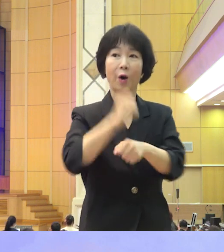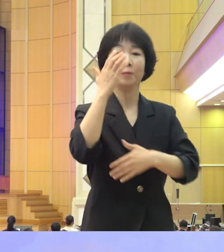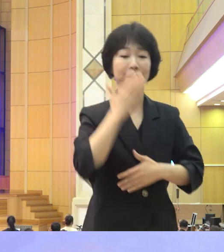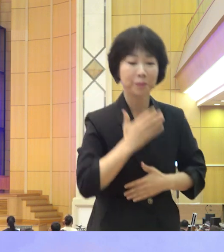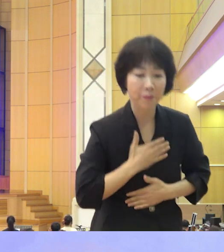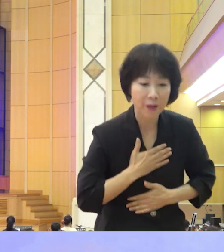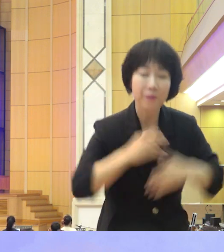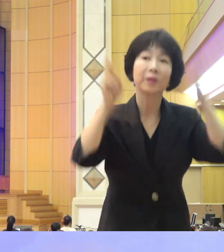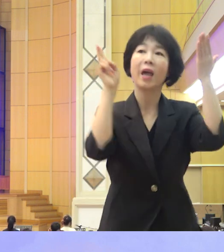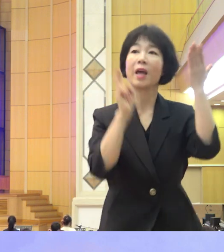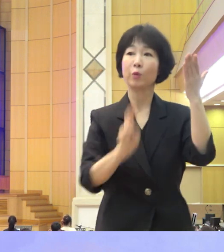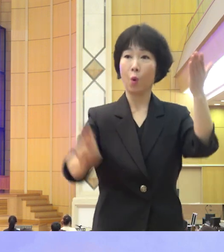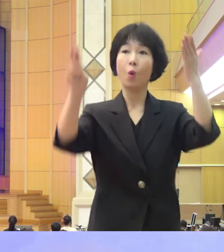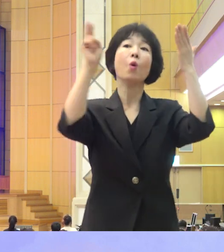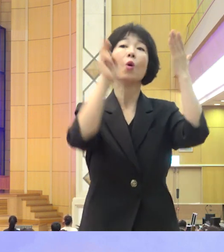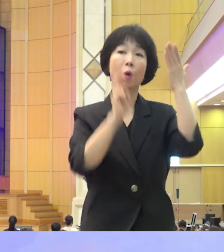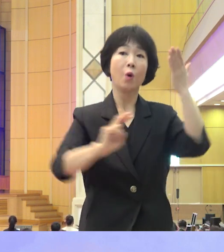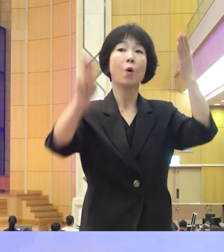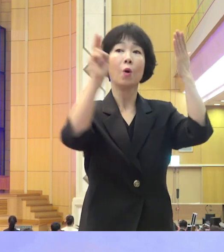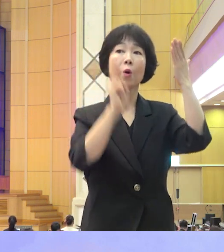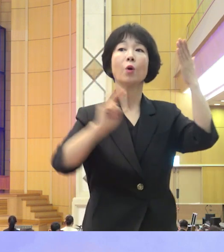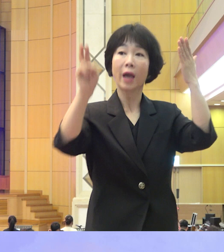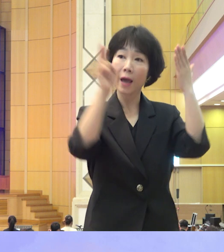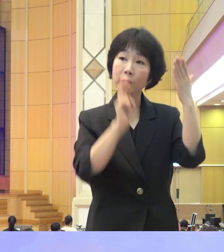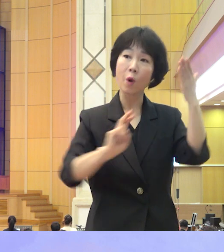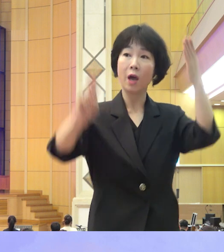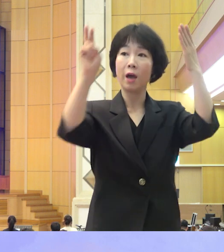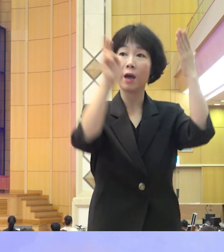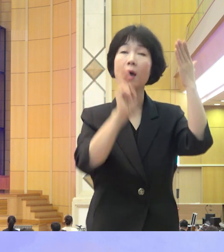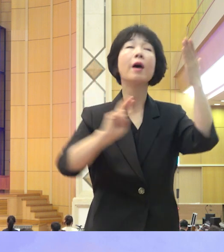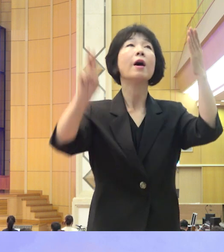변하여 내 노래